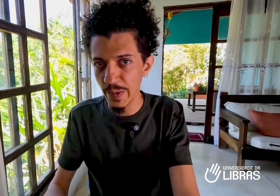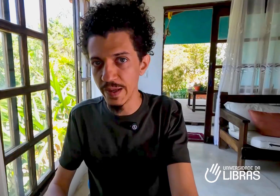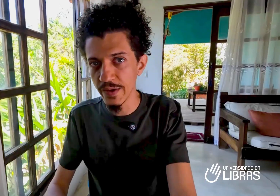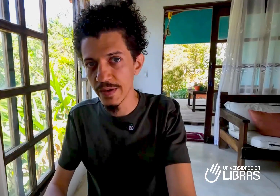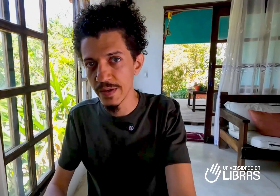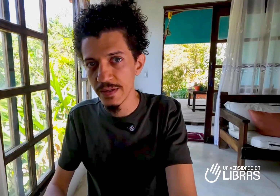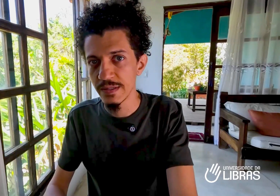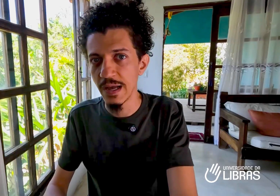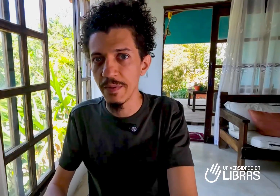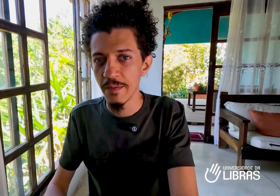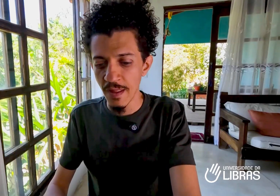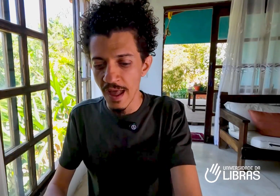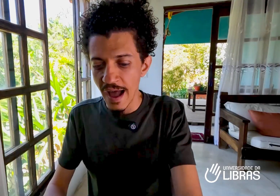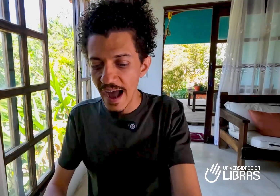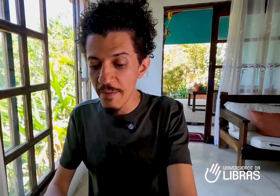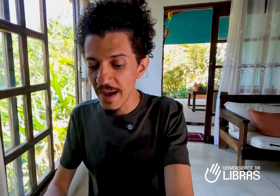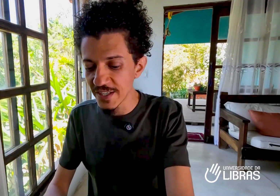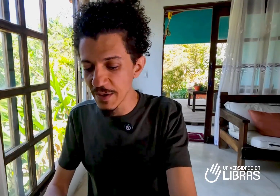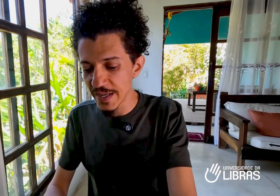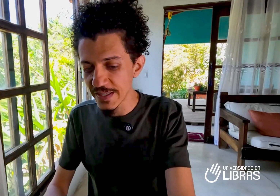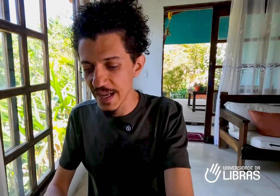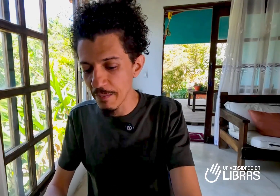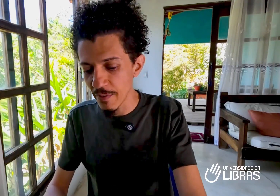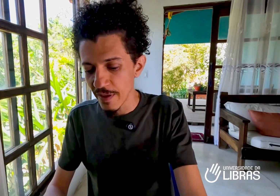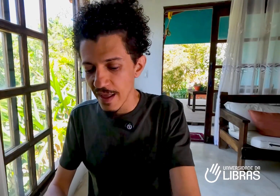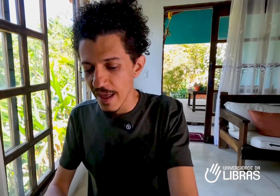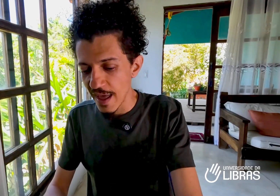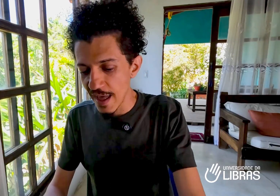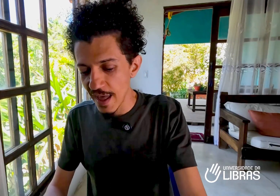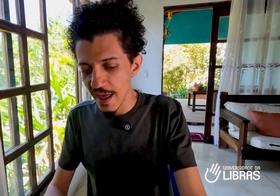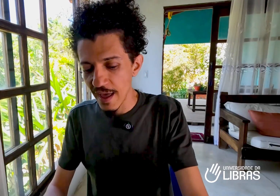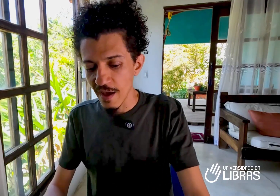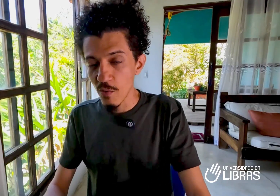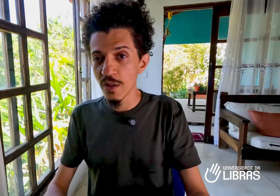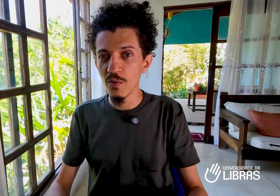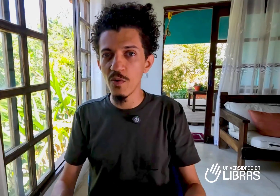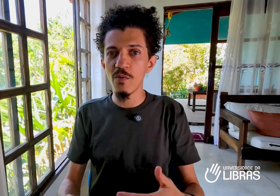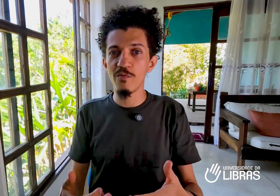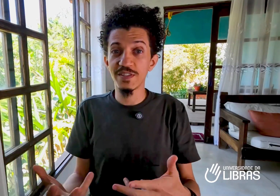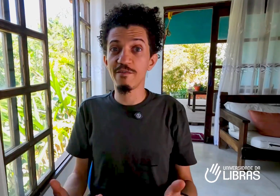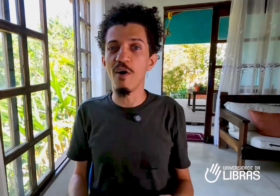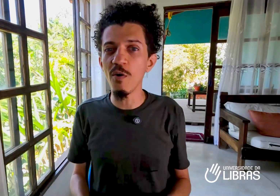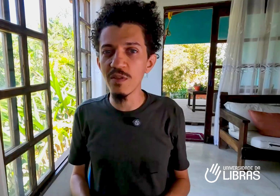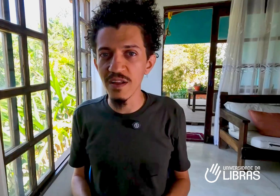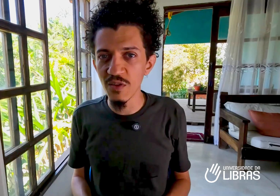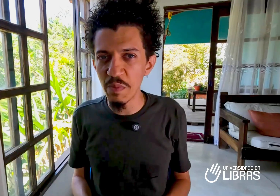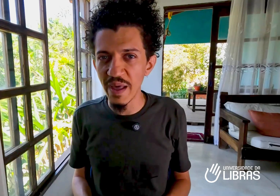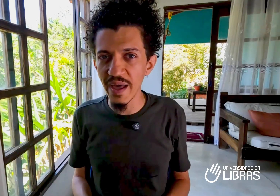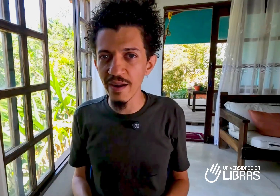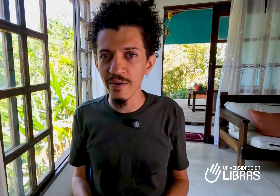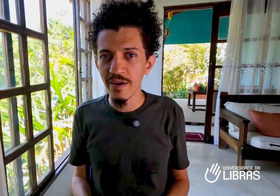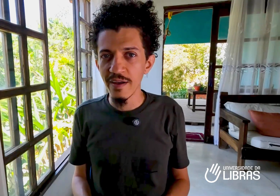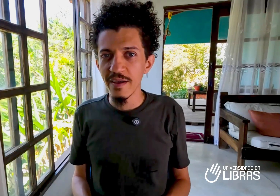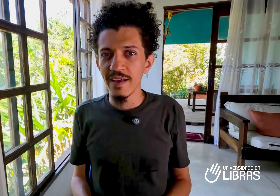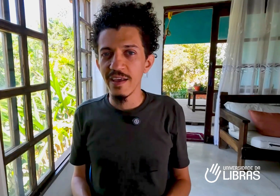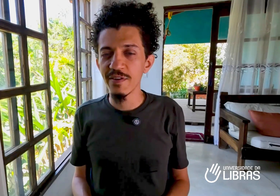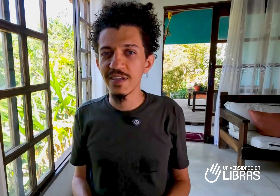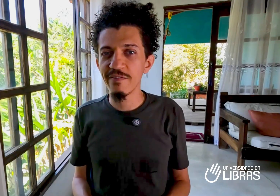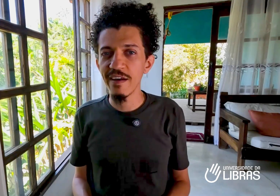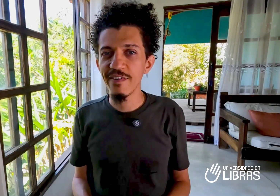banheiro, sabe? Aí imagina, por exemplo, quando você volta do banheiro e você vai e fala